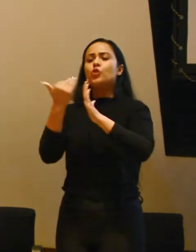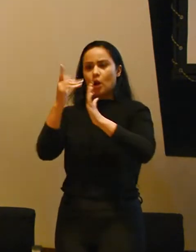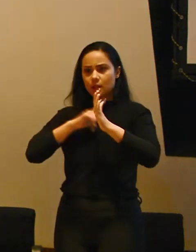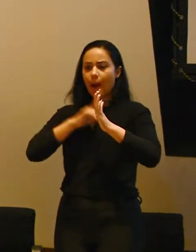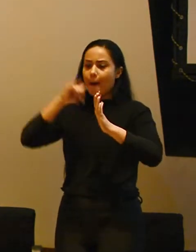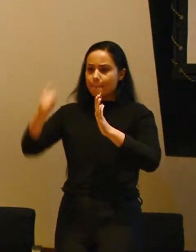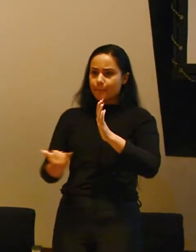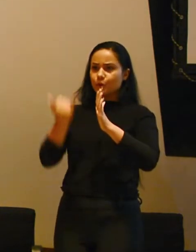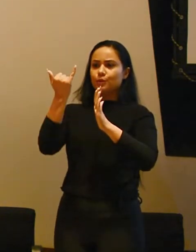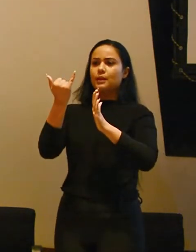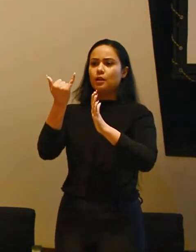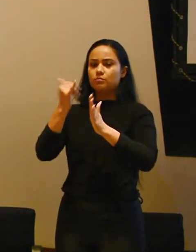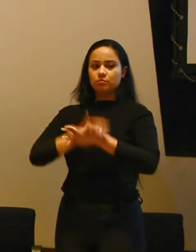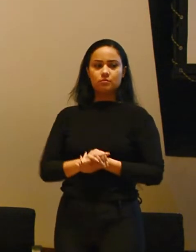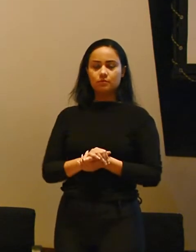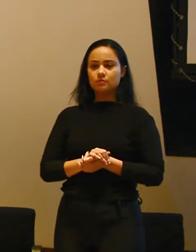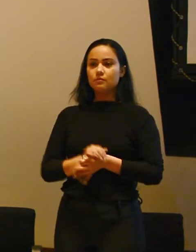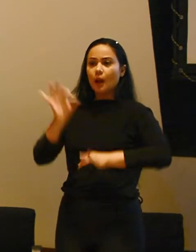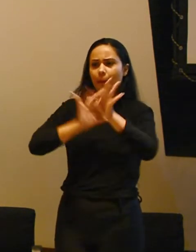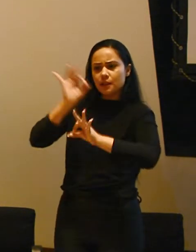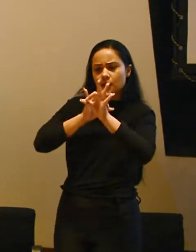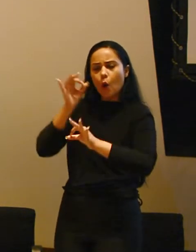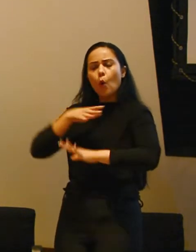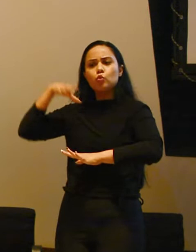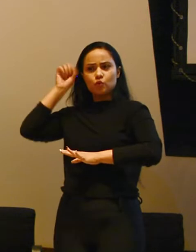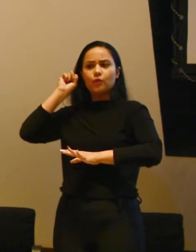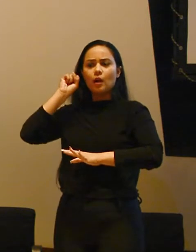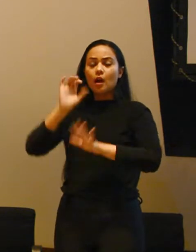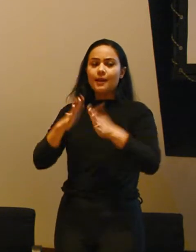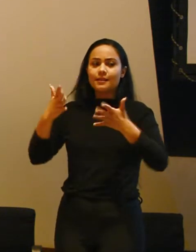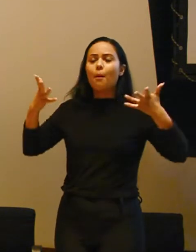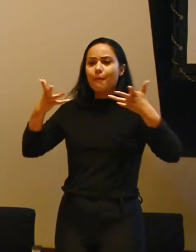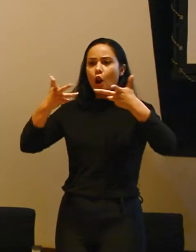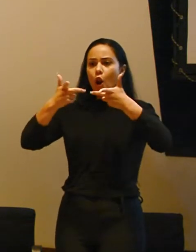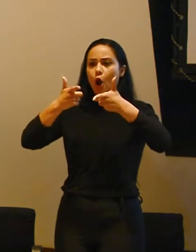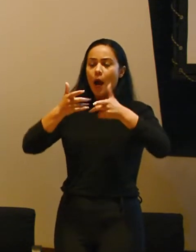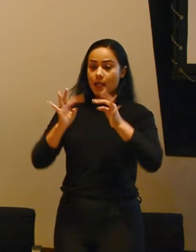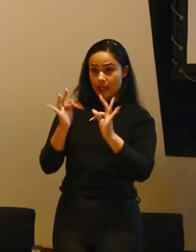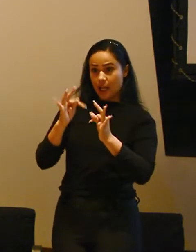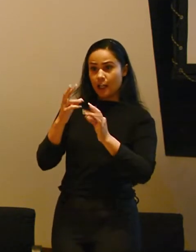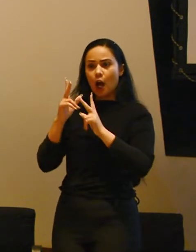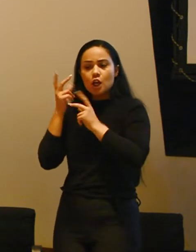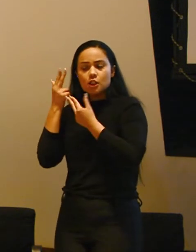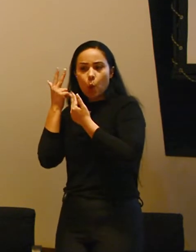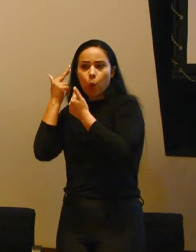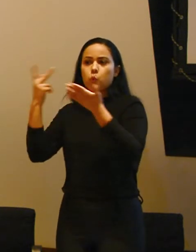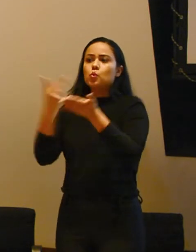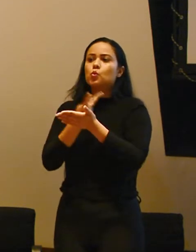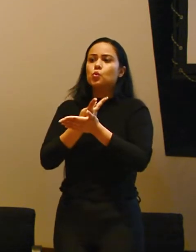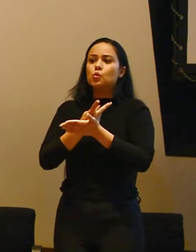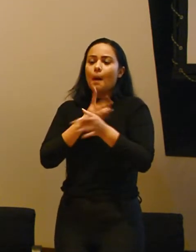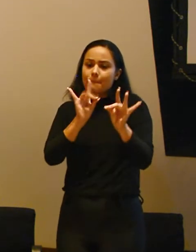tenham a oportunidade da reabilitação auditiva. Então, melhores técnicas cirúrgicas aconteceram, eletrodos